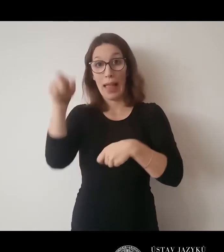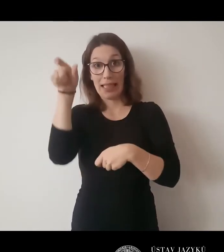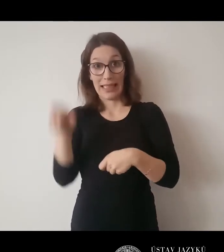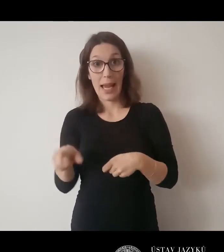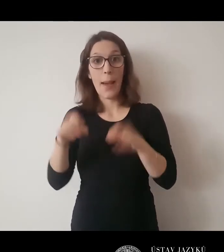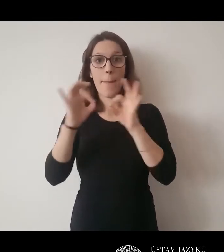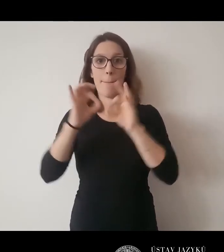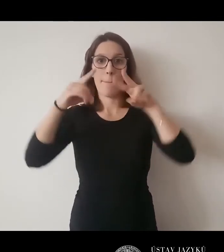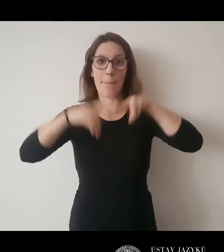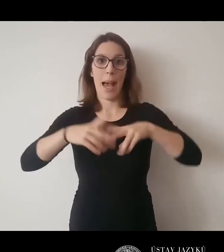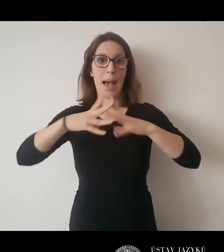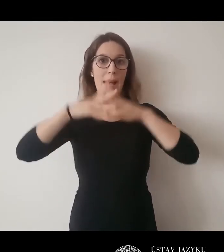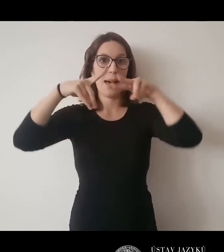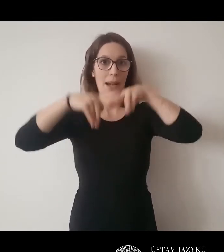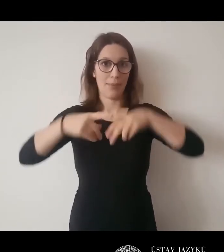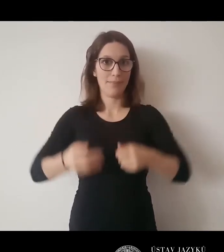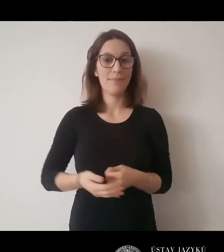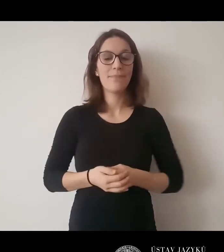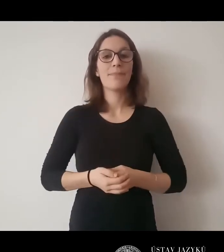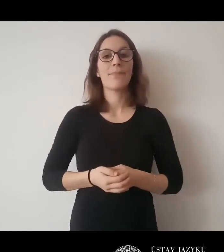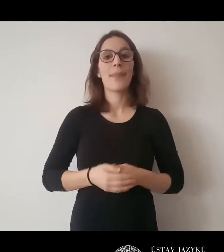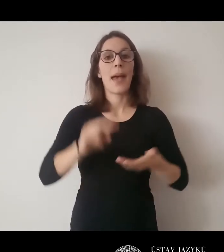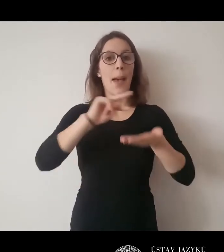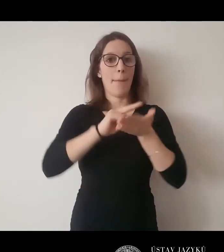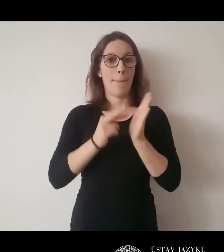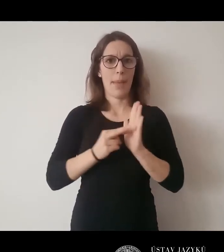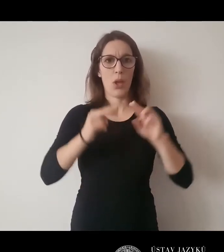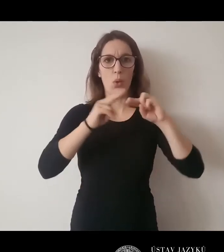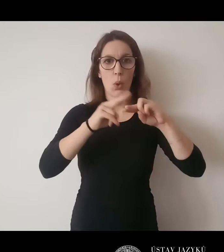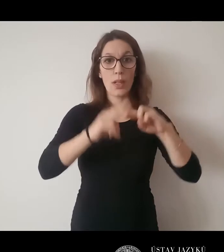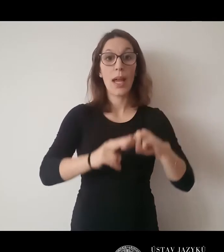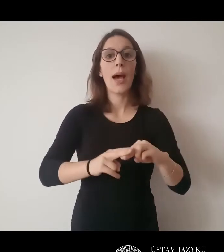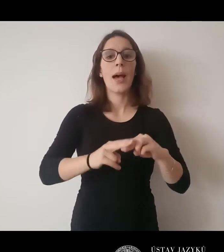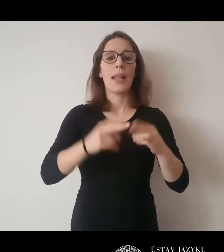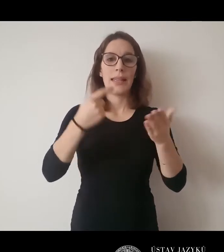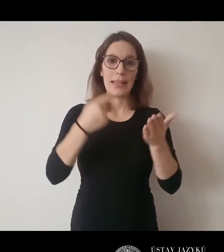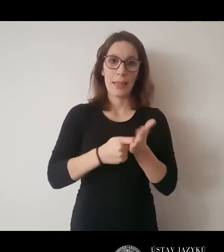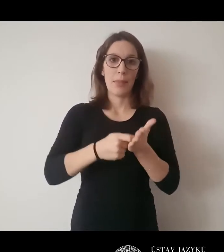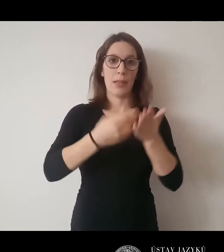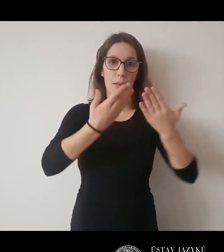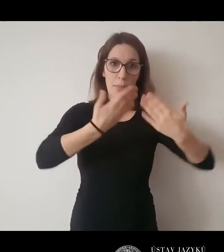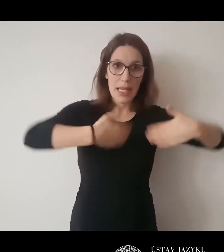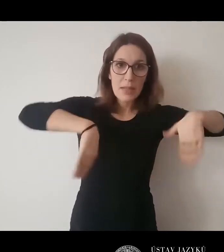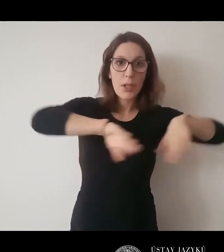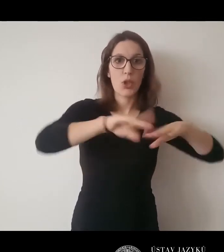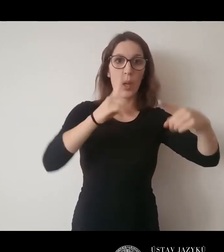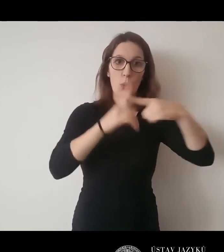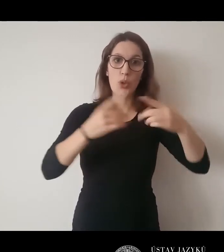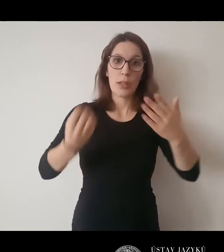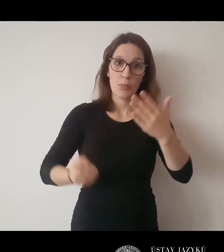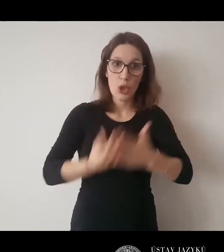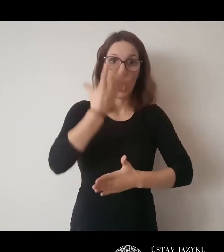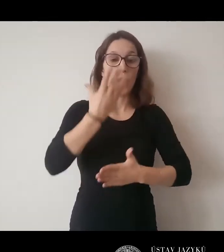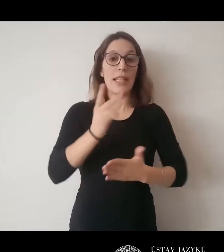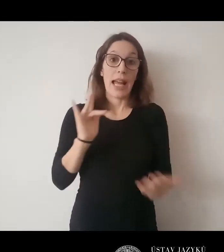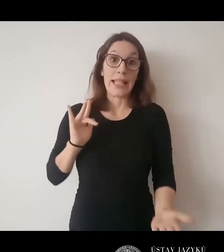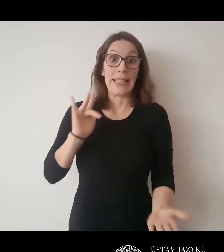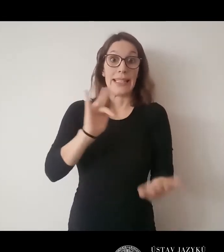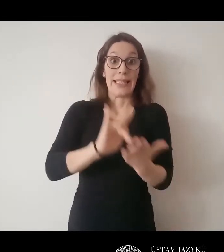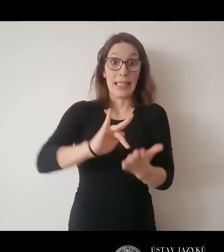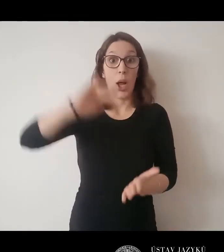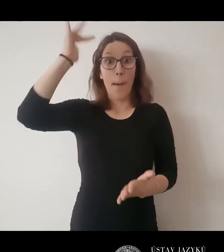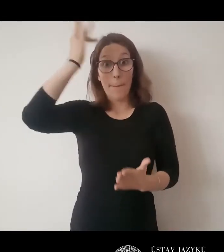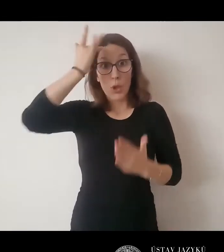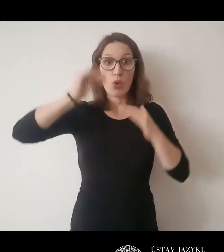toto je kolegyně Bára. EEG Biofeedback je přirozenou a bezpečnou metodou, která slouží k optimalizaci mozkových vln. Přístroj